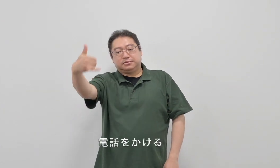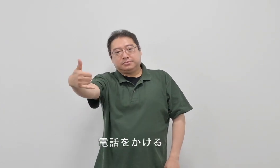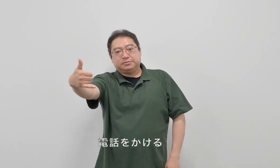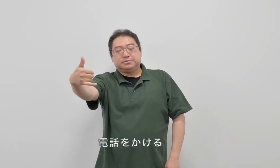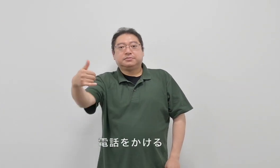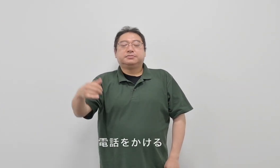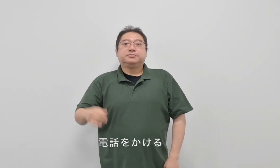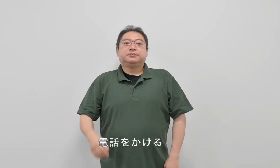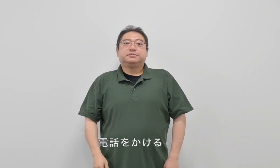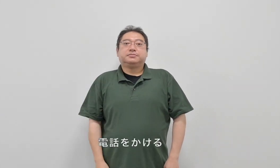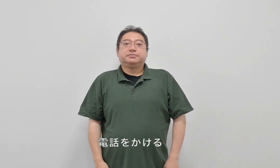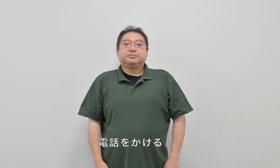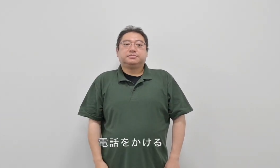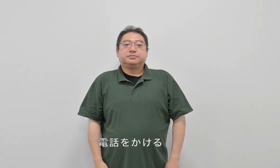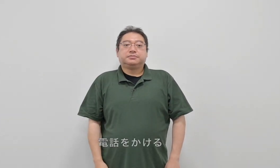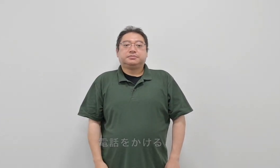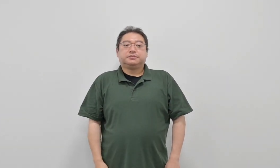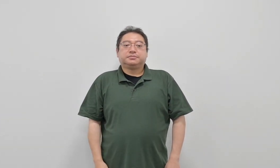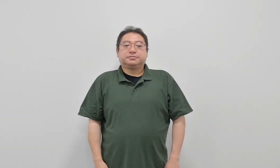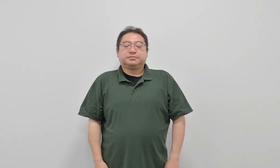電話をかける。